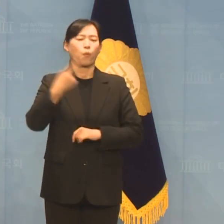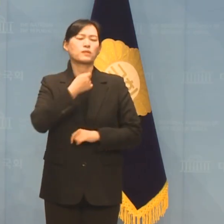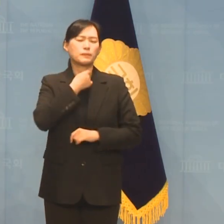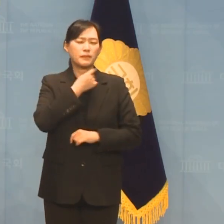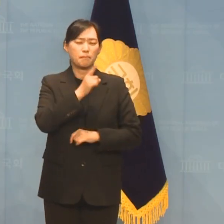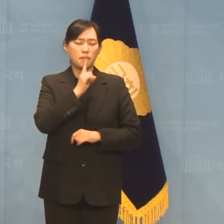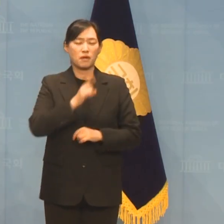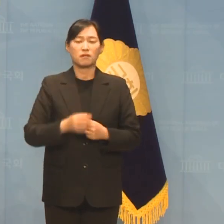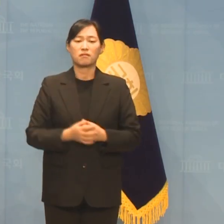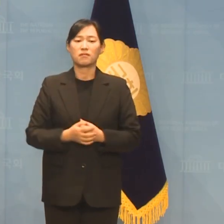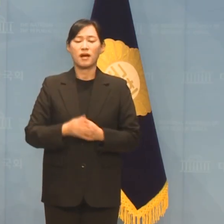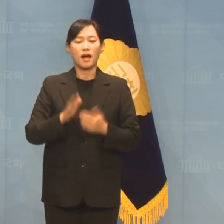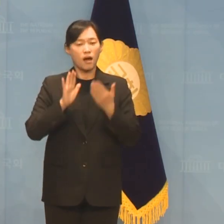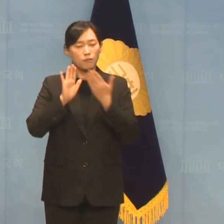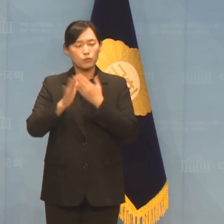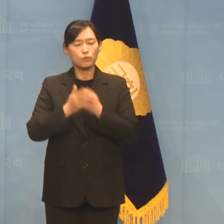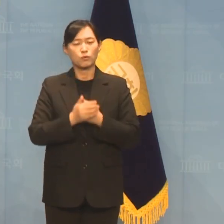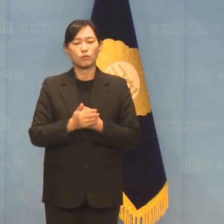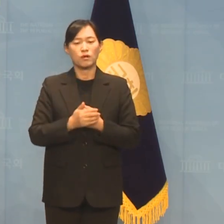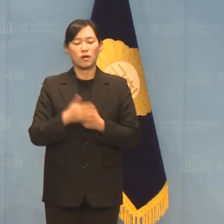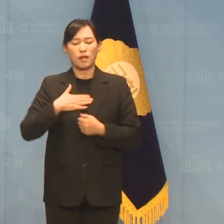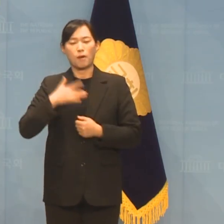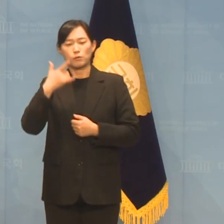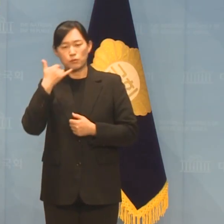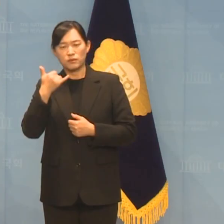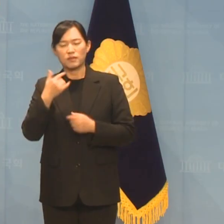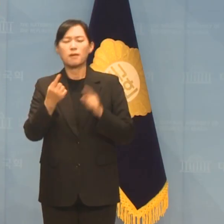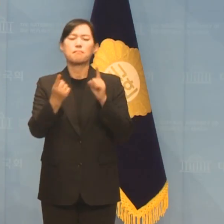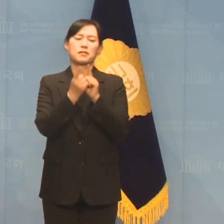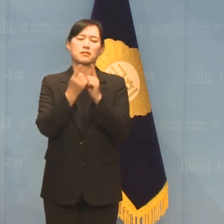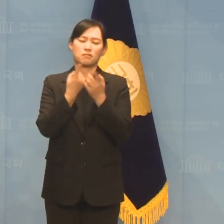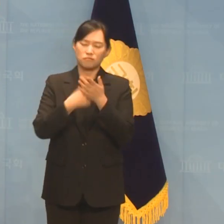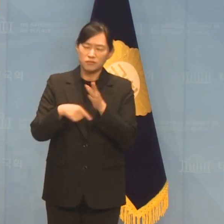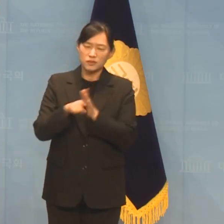싶어요. 앞으로 우리 부모님들과